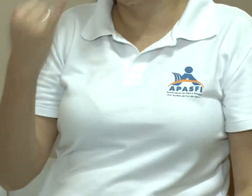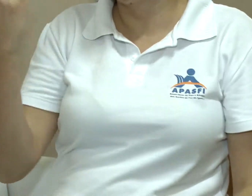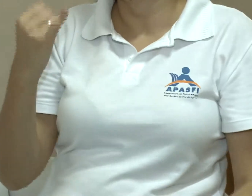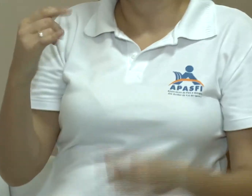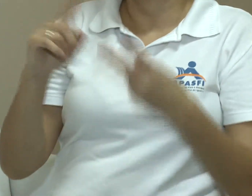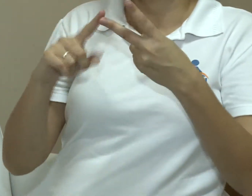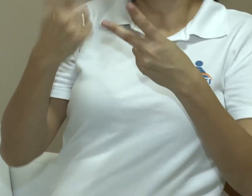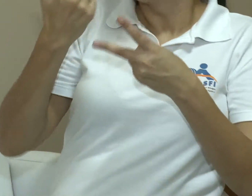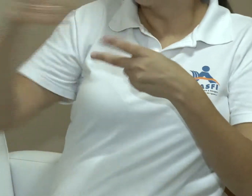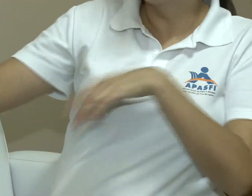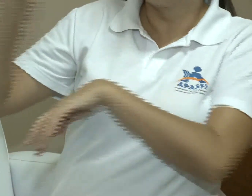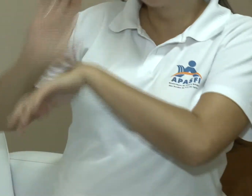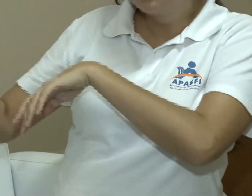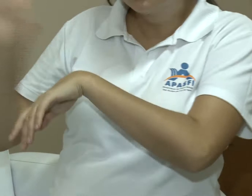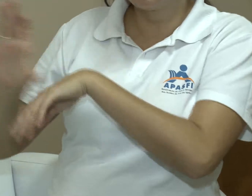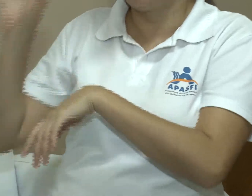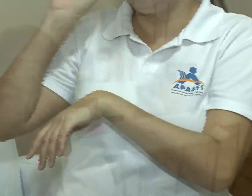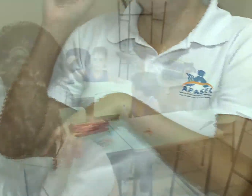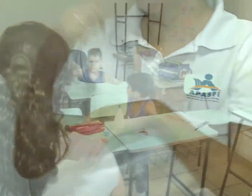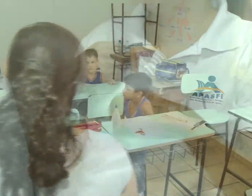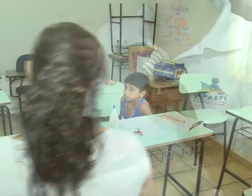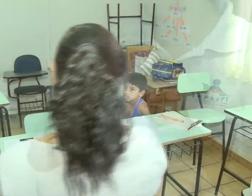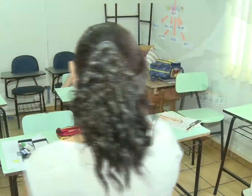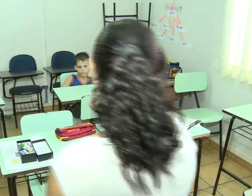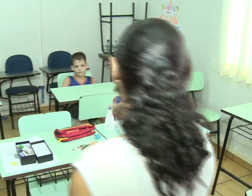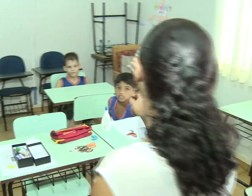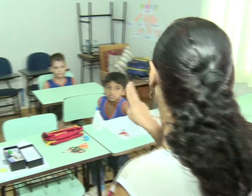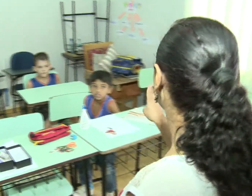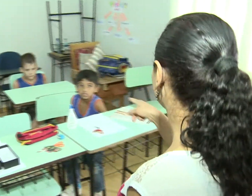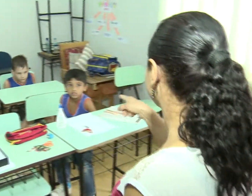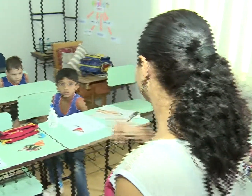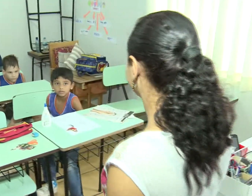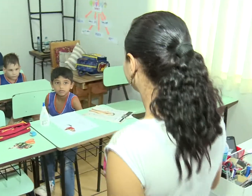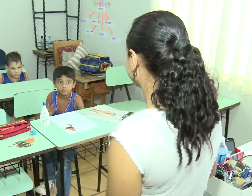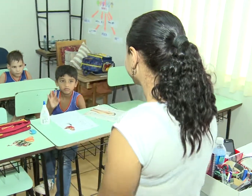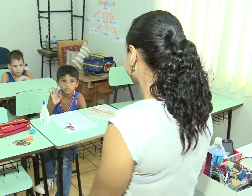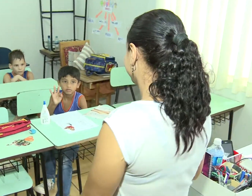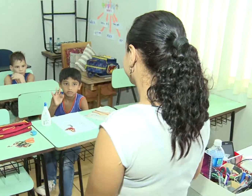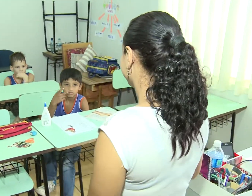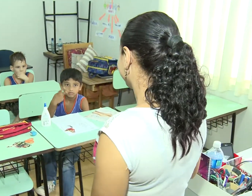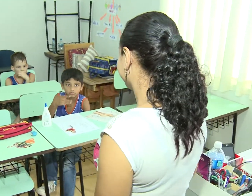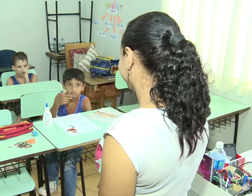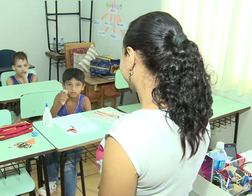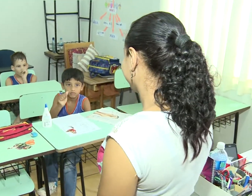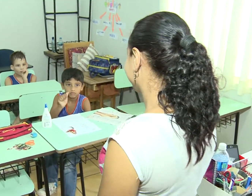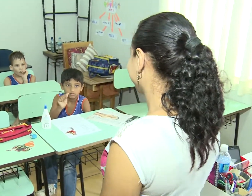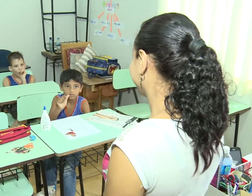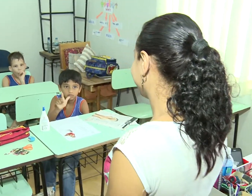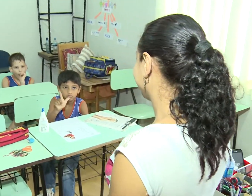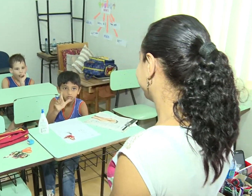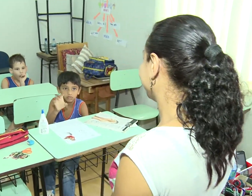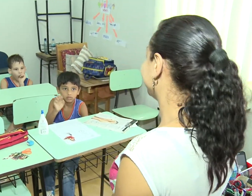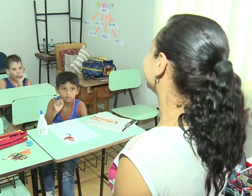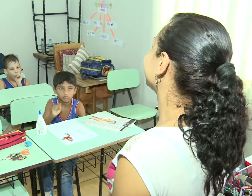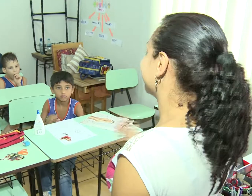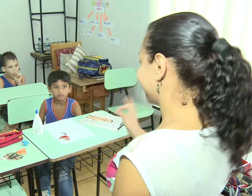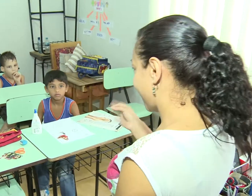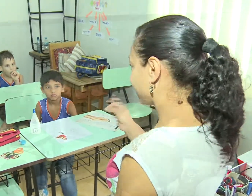língua brasileira de sinais é um instrumento de ensino, aprendizagem e descobertas para o surdo. A